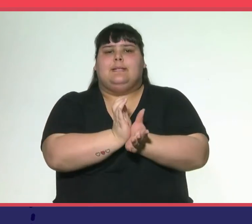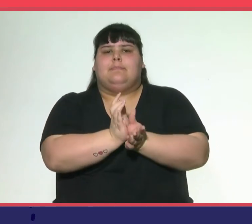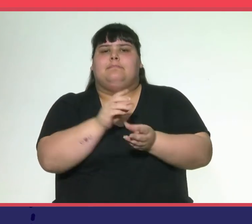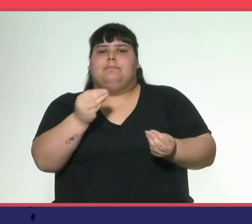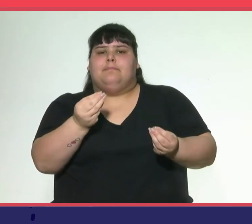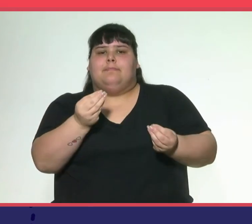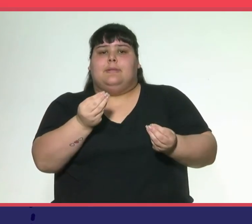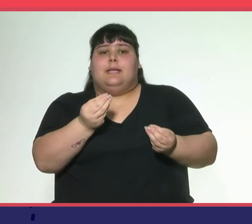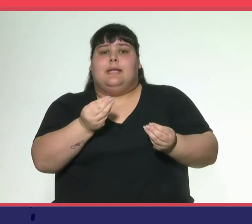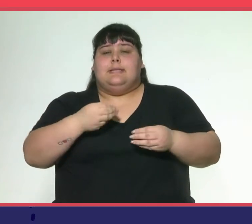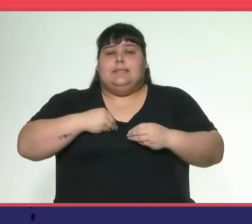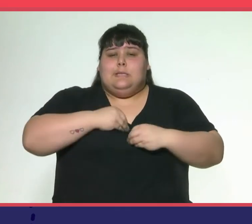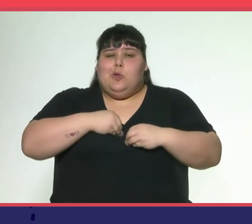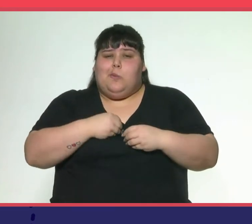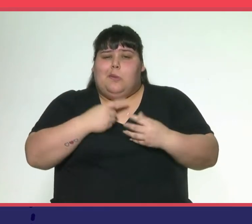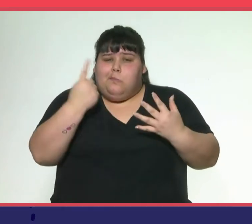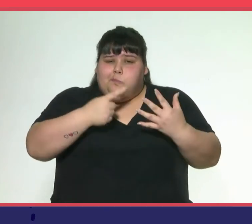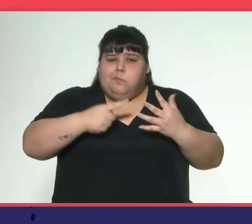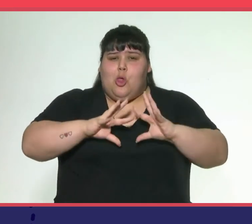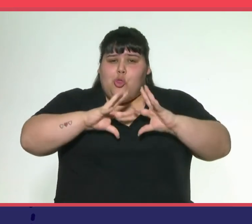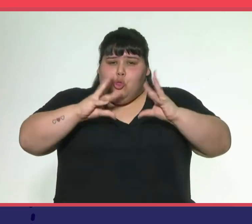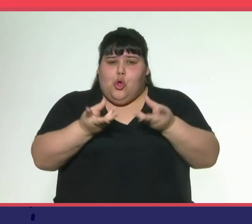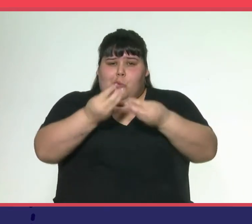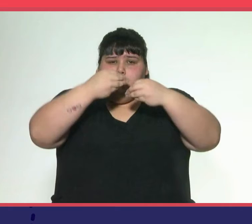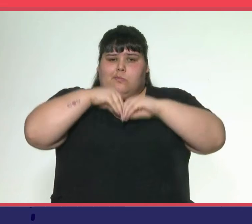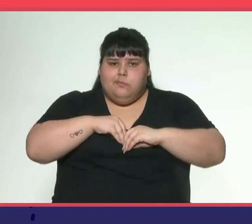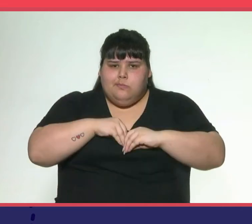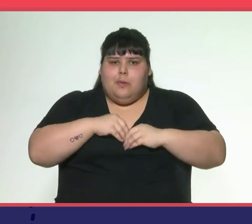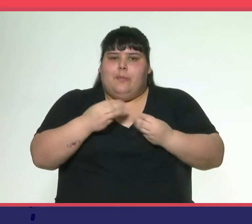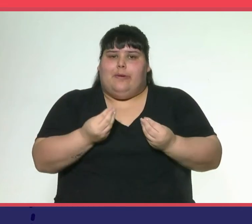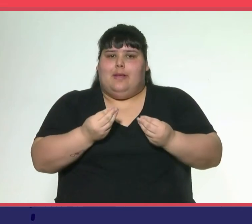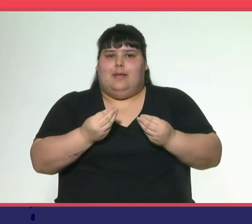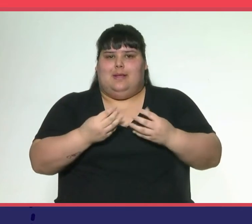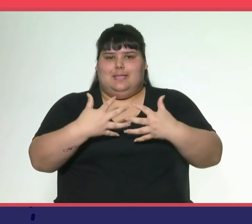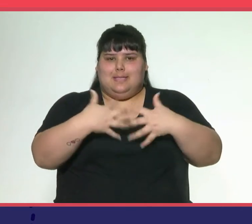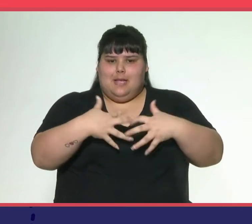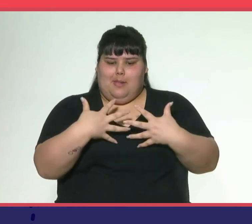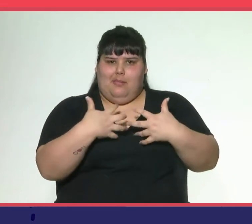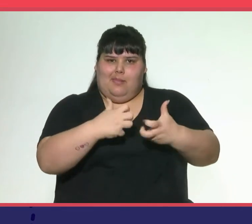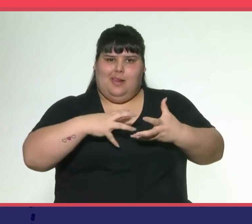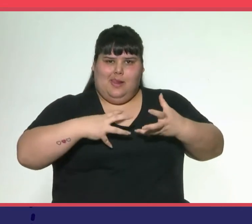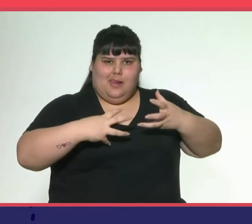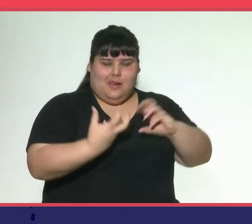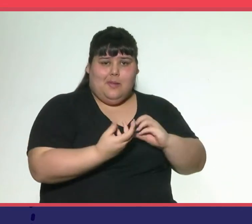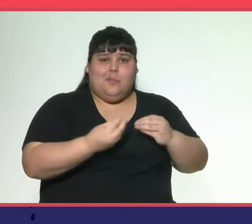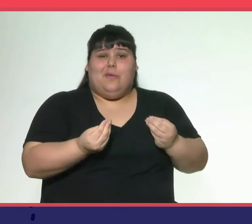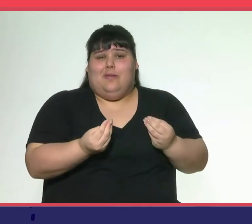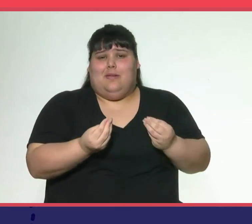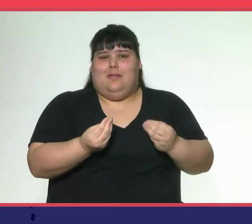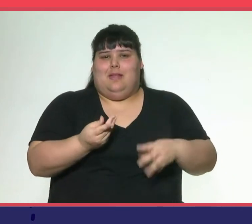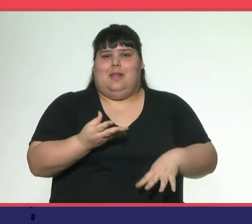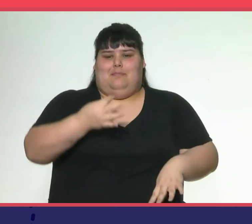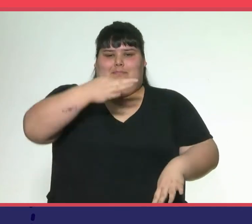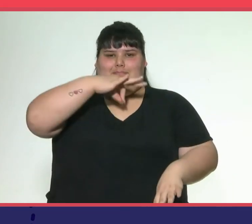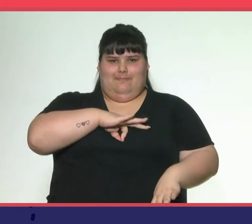aparece por una insuficiencia del sistema inmune causada por un virus que se transmite de persona a